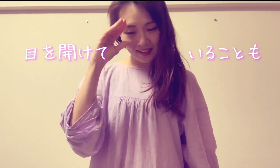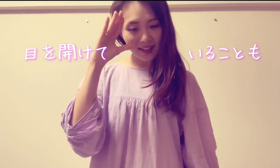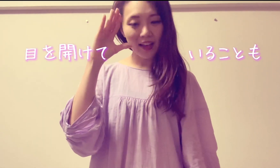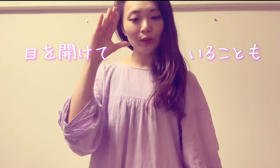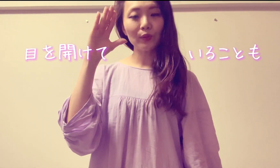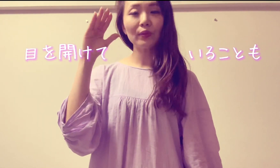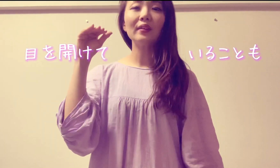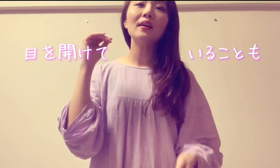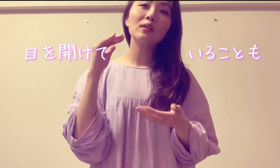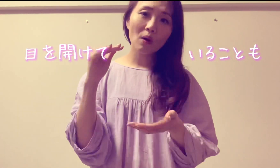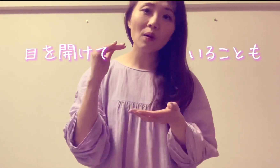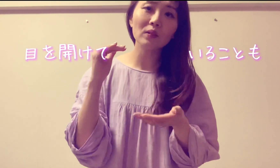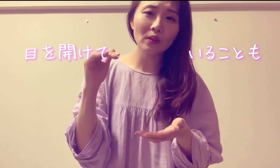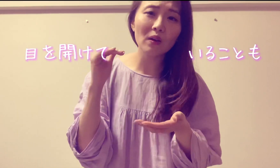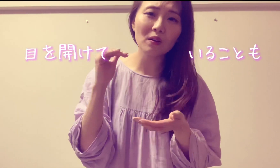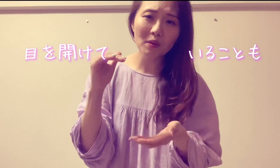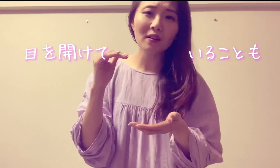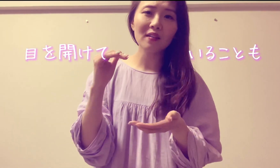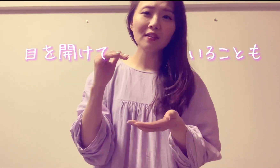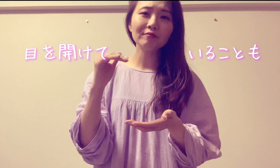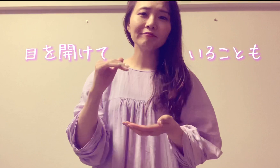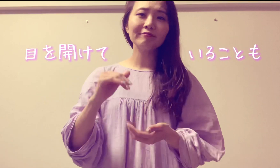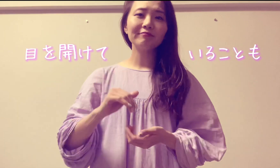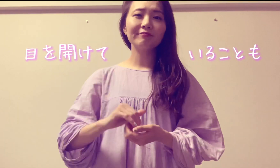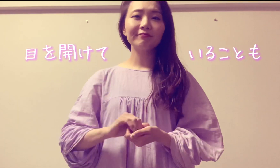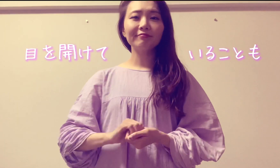てることも